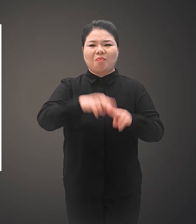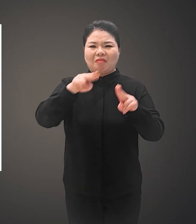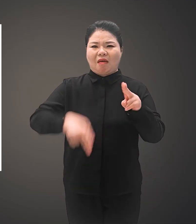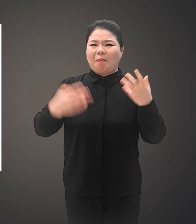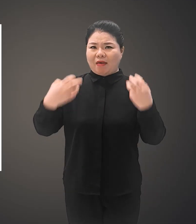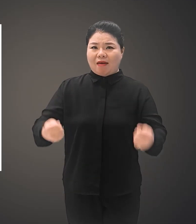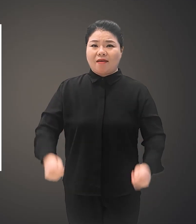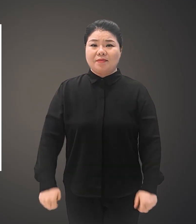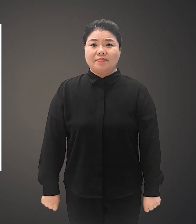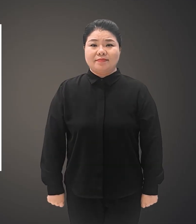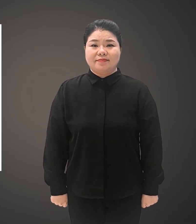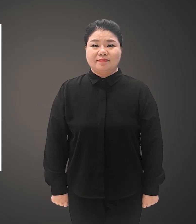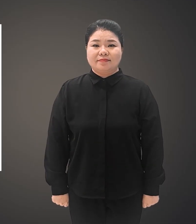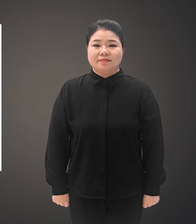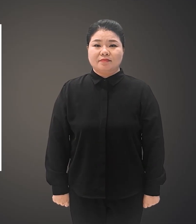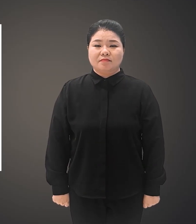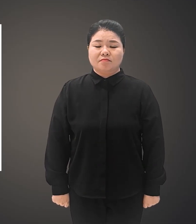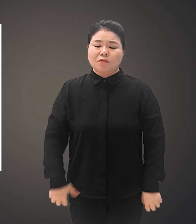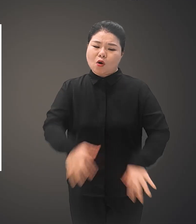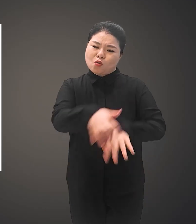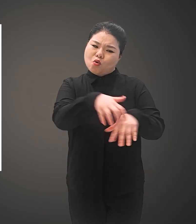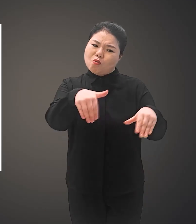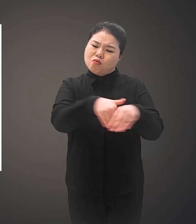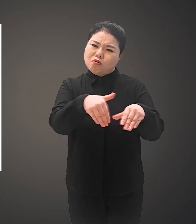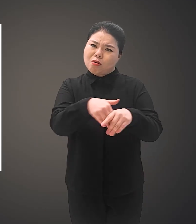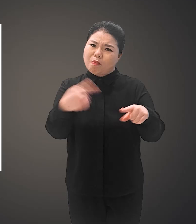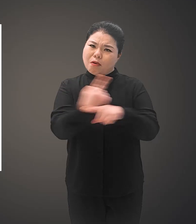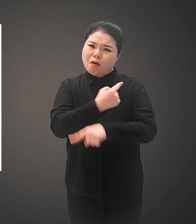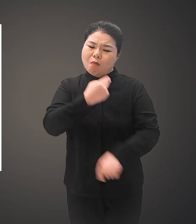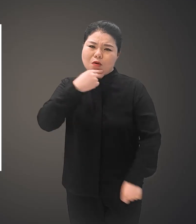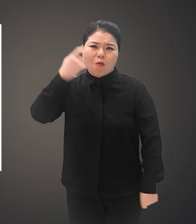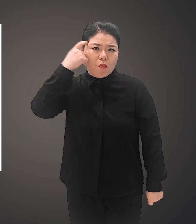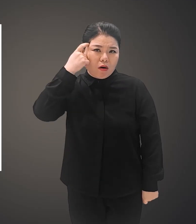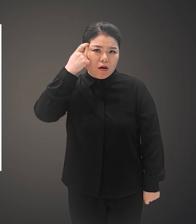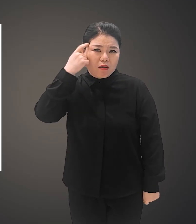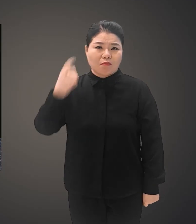조직을 떠나고 있다. 왜 조직 문화는 나아지지 않는가?